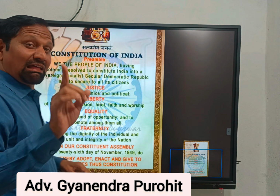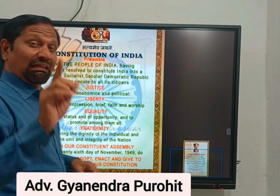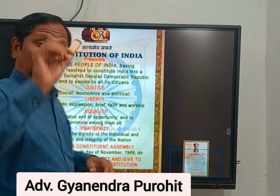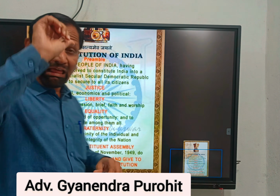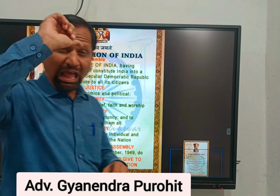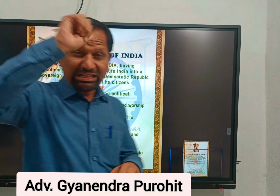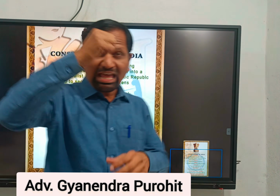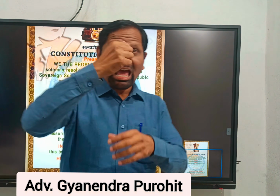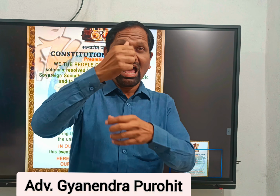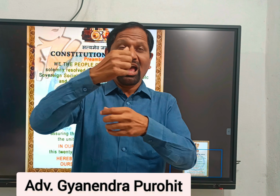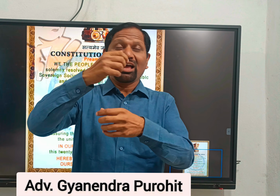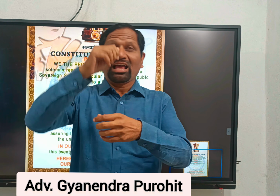प्रस्तावना।